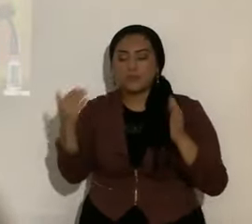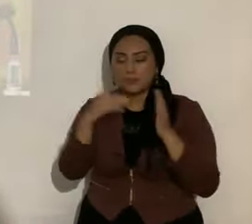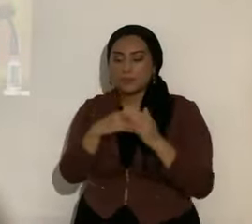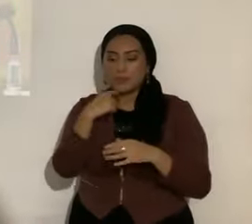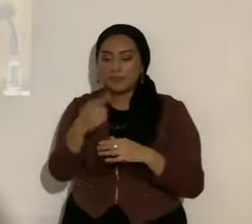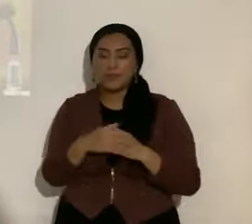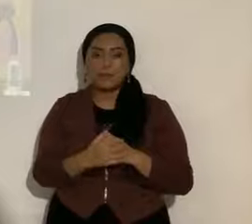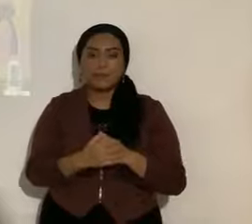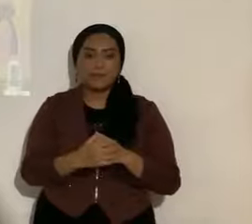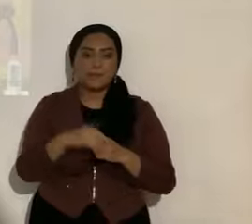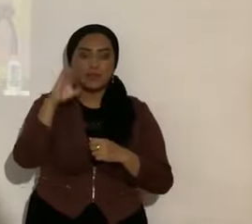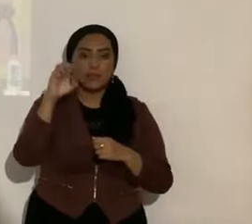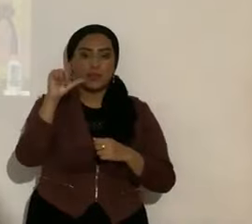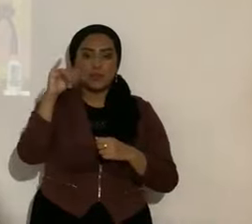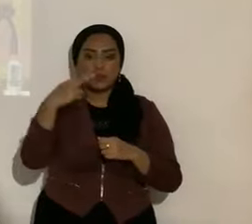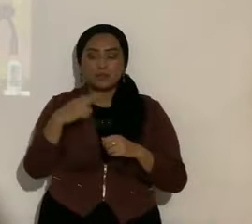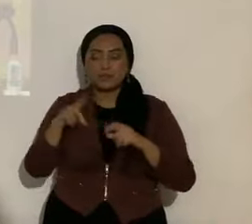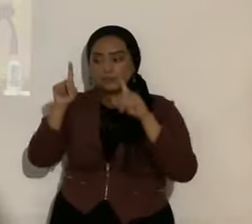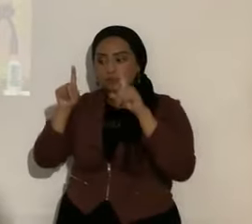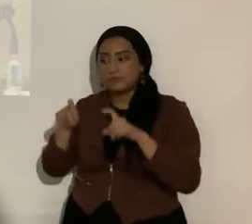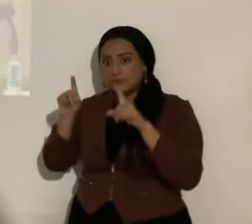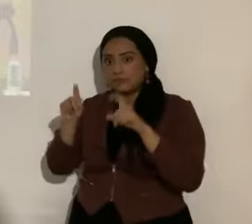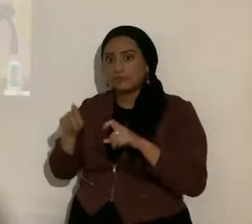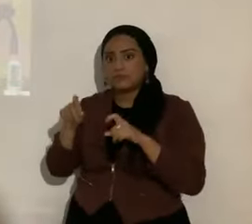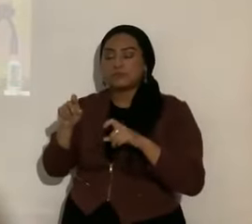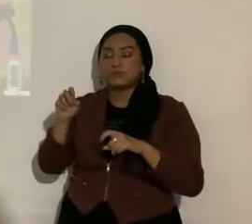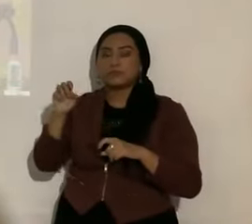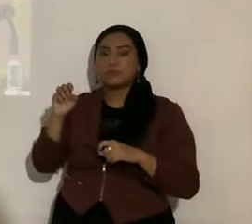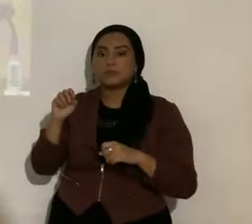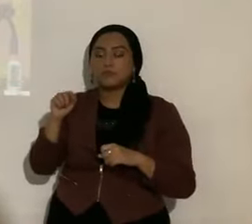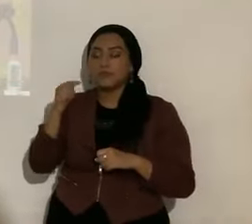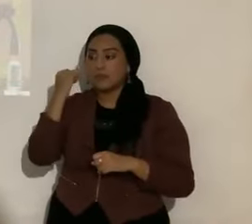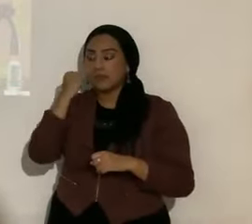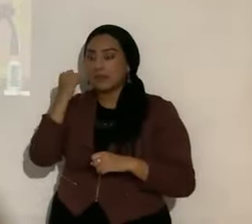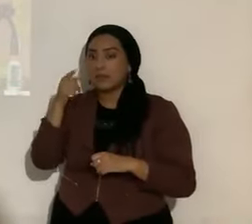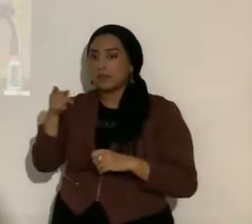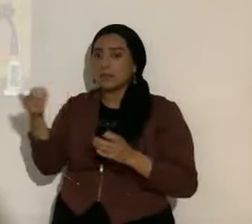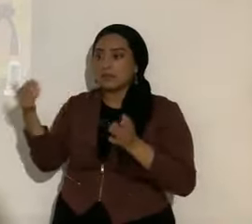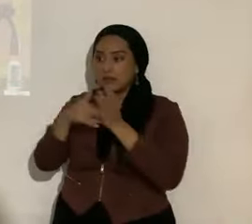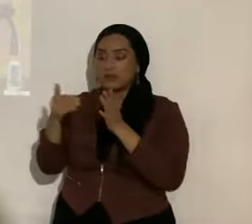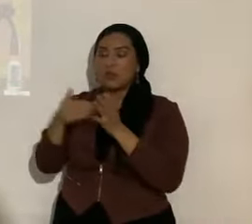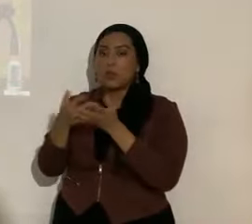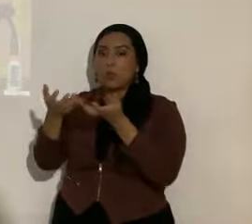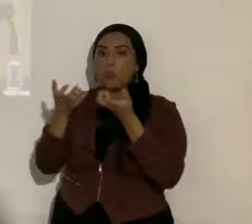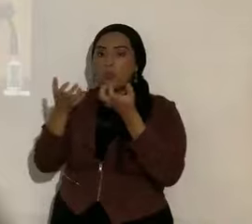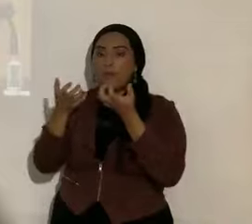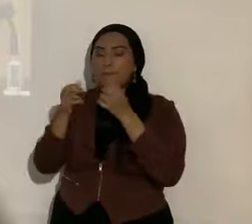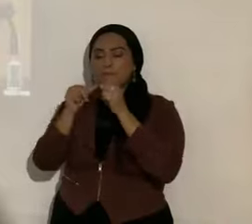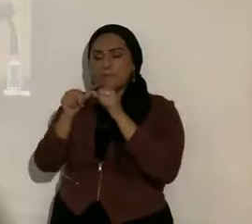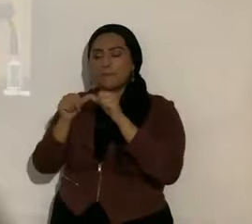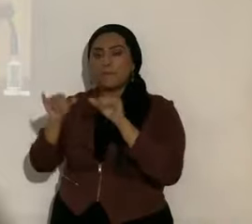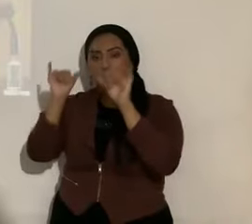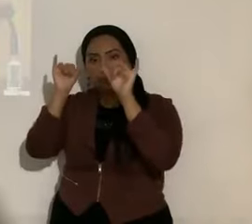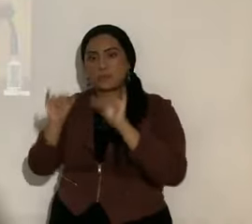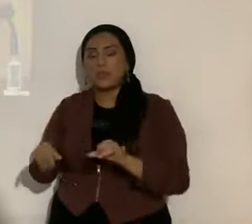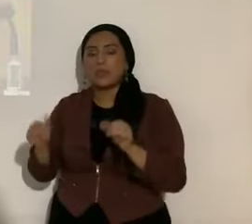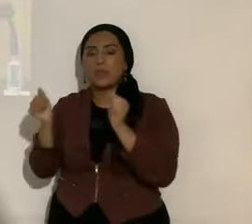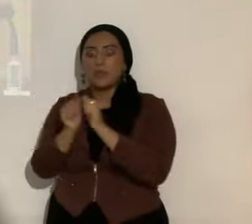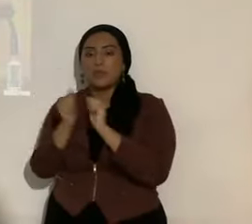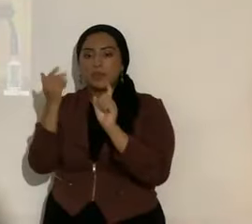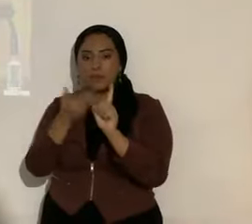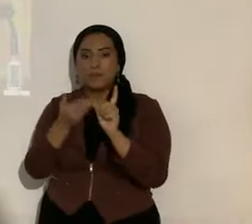idea. Elías prueba la lealtad de Eliseo al ver si insistía persistentemente en quedarse con